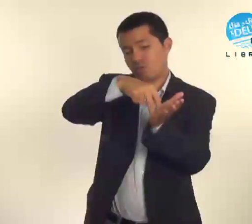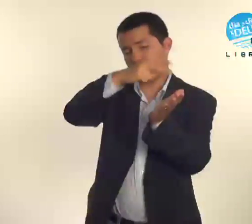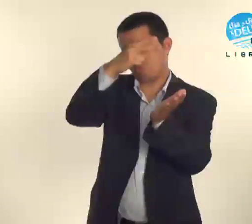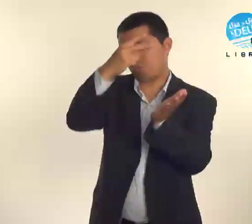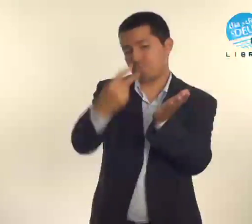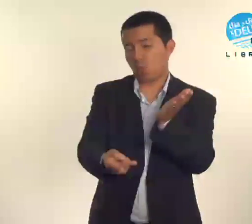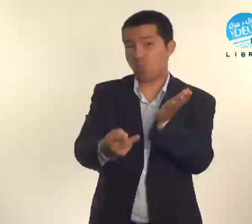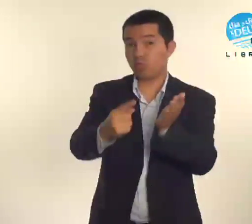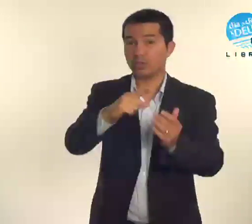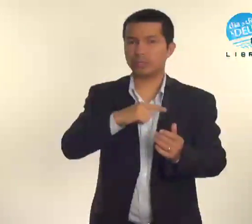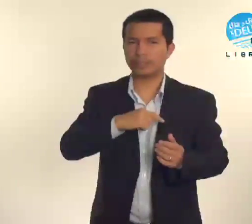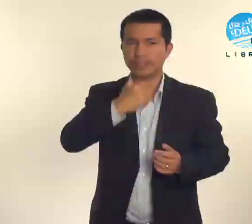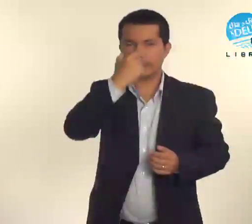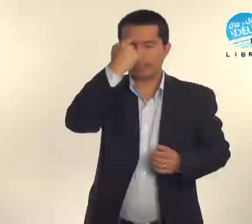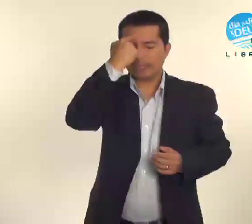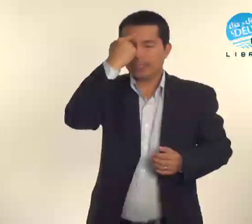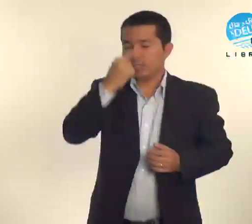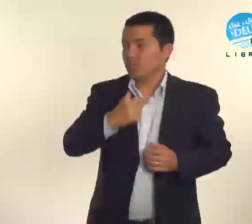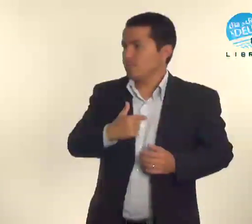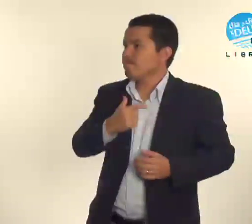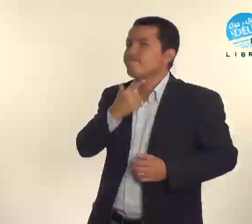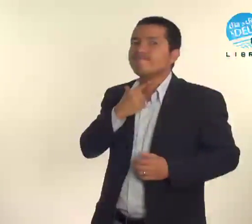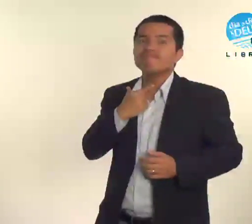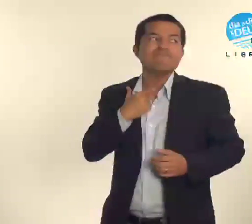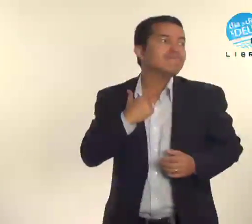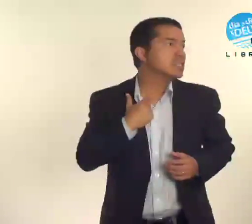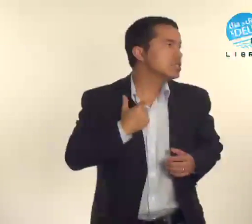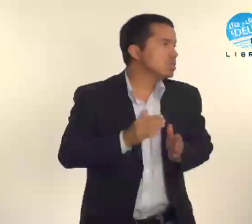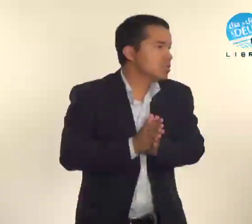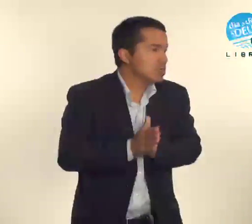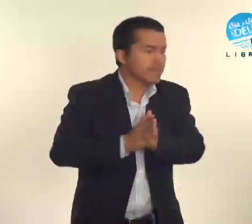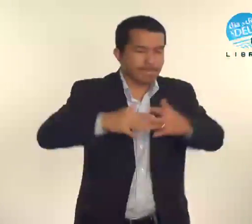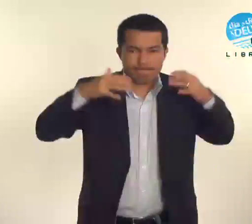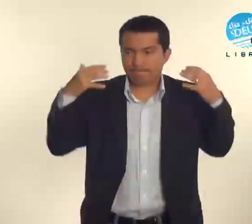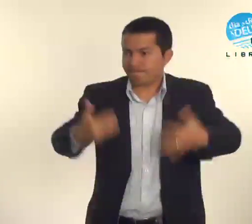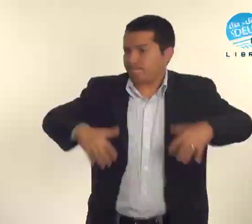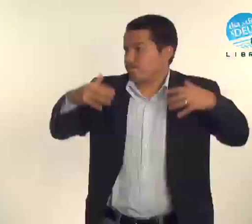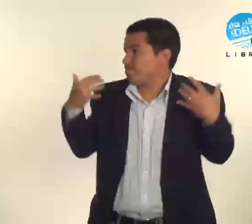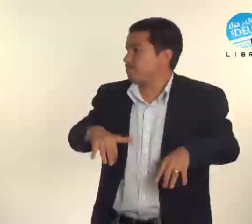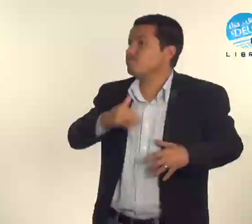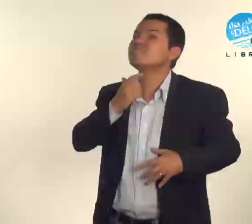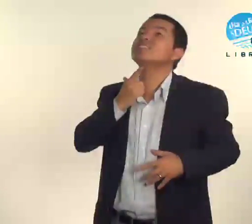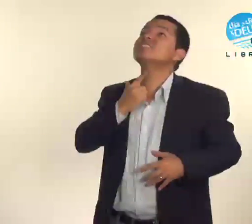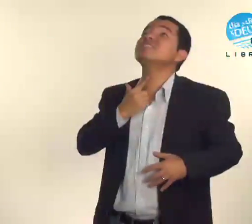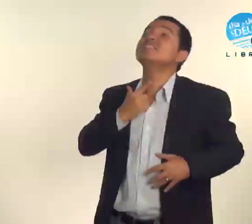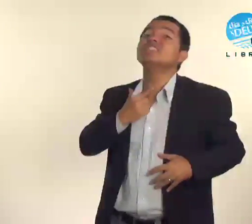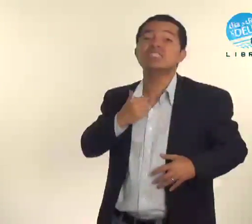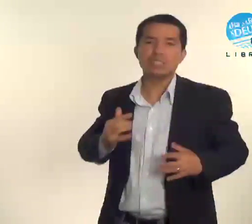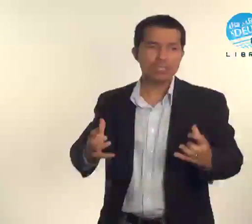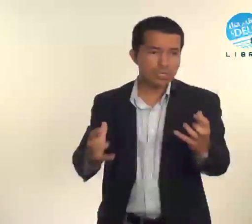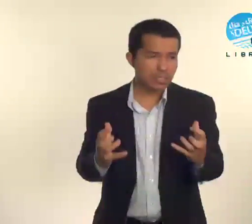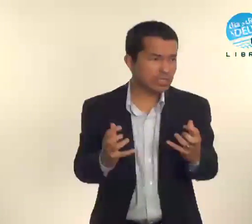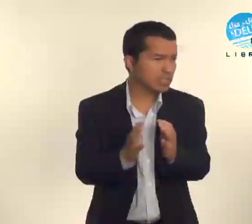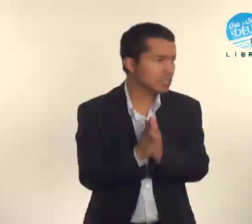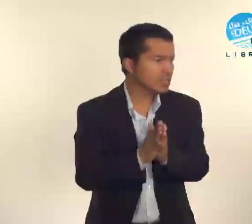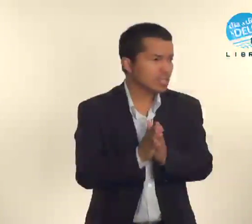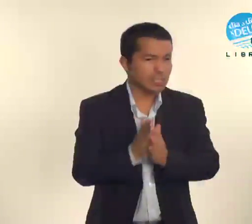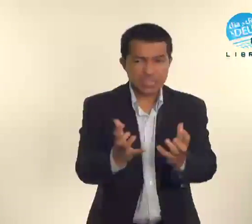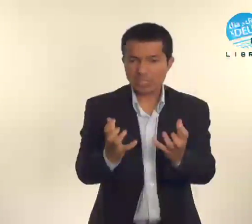a se transformar em desejos ardentes da sua carne. E são os desejos ardentes que